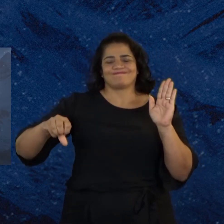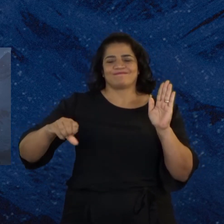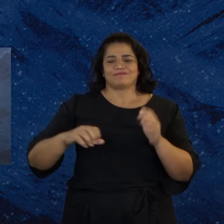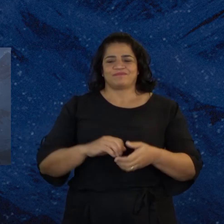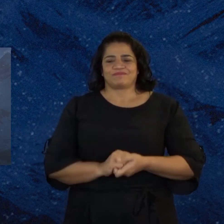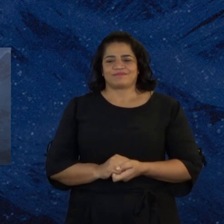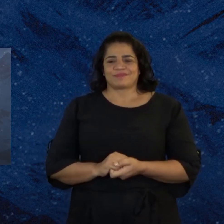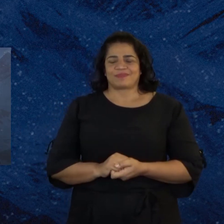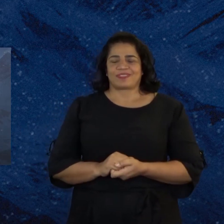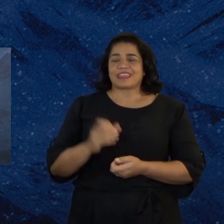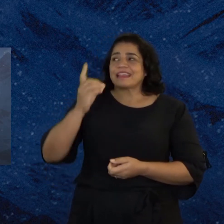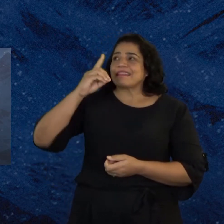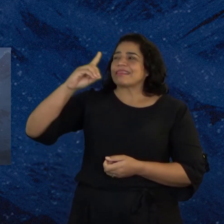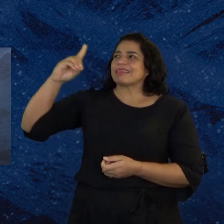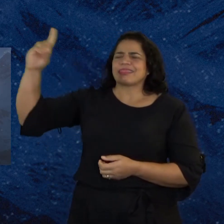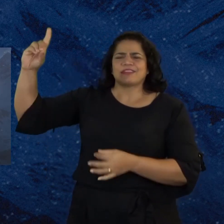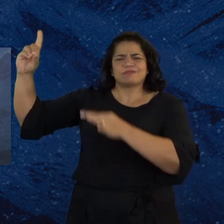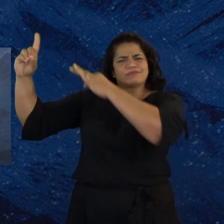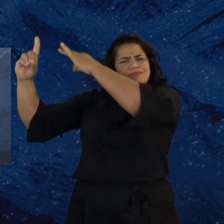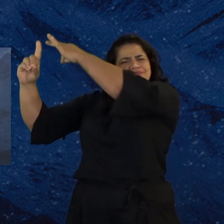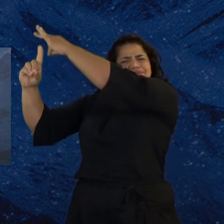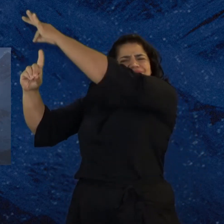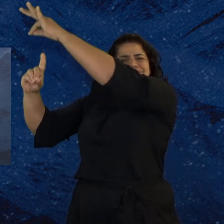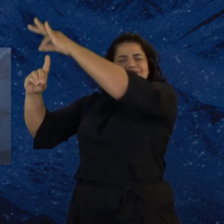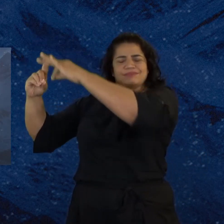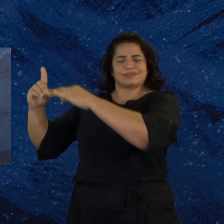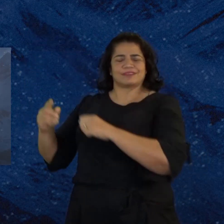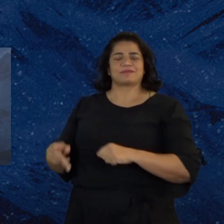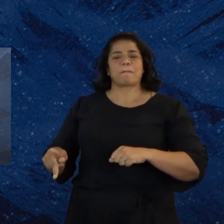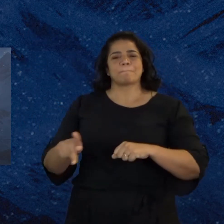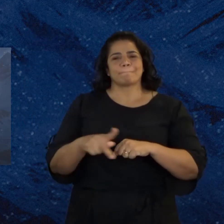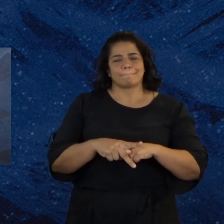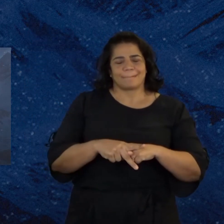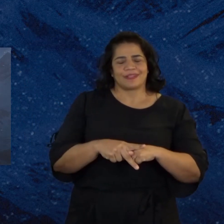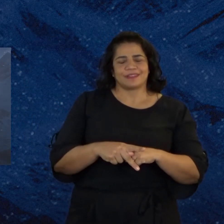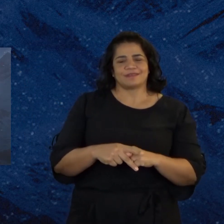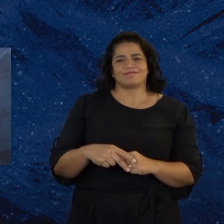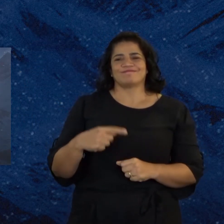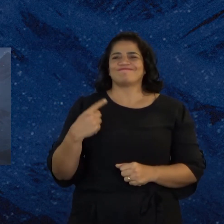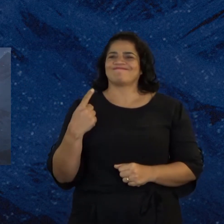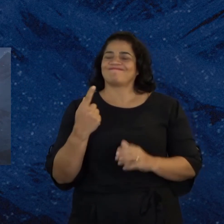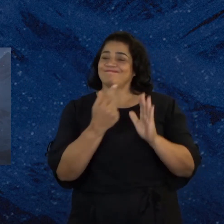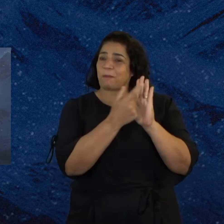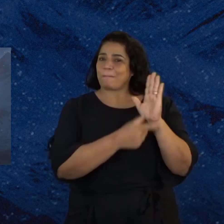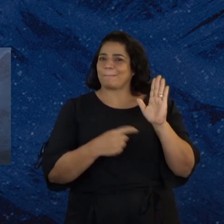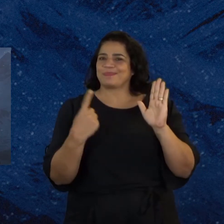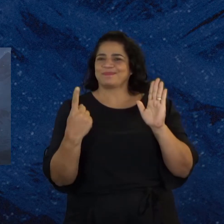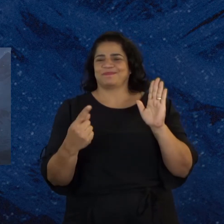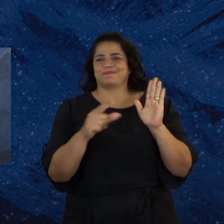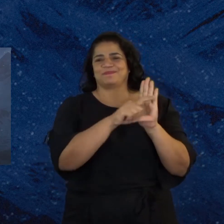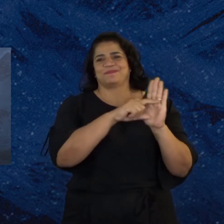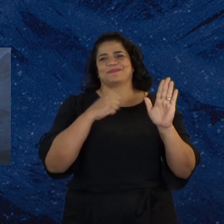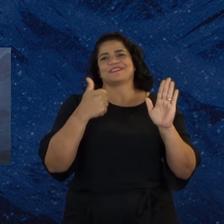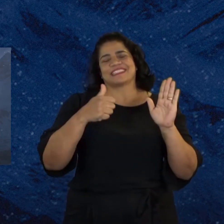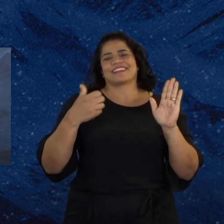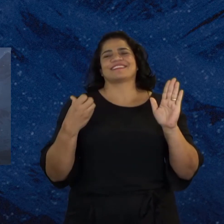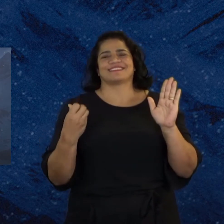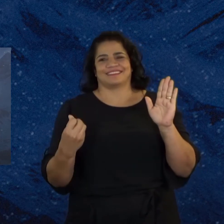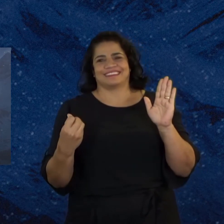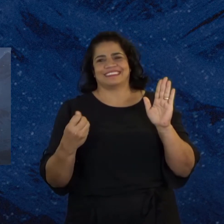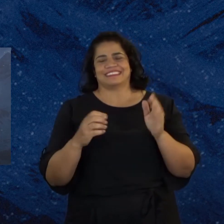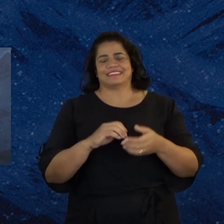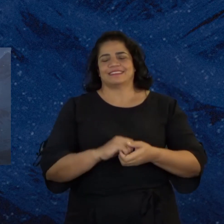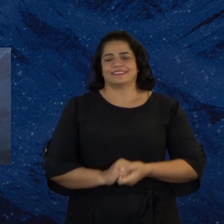1 Pedro 1,16. E Deus é Espírito. João, Evangelho de João,